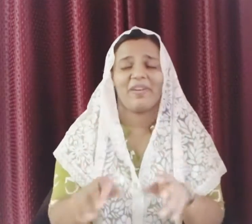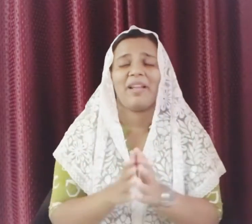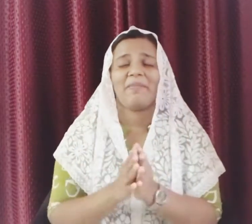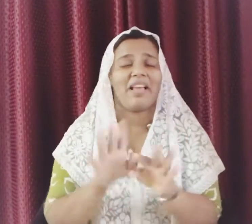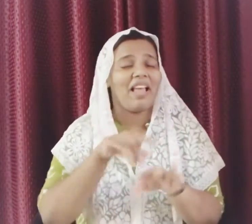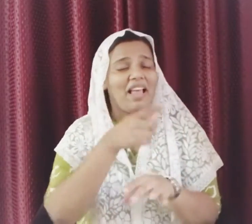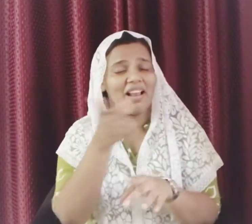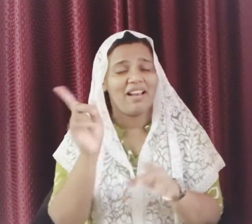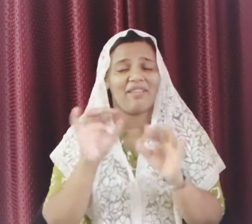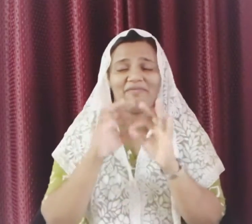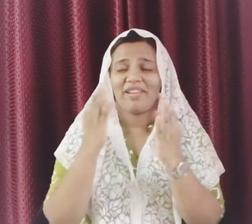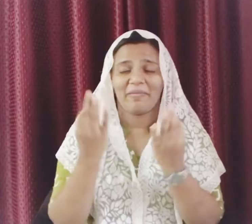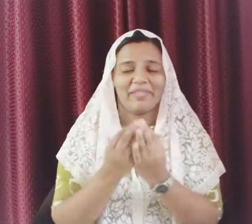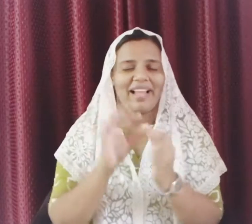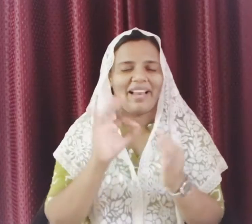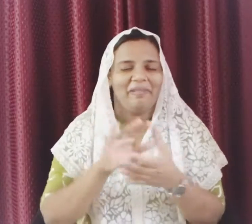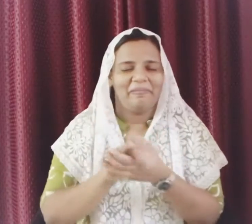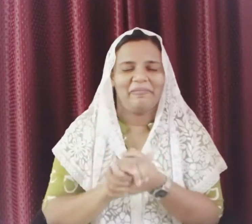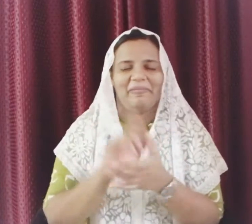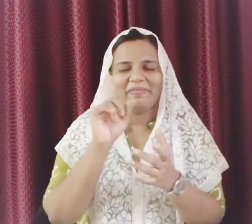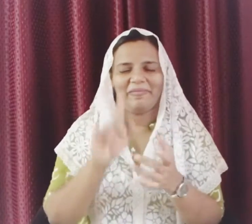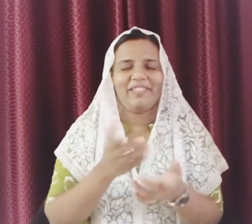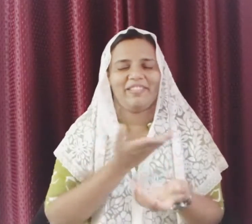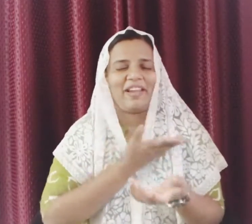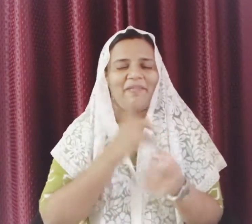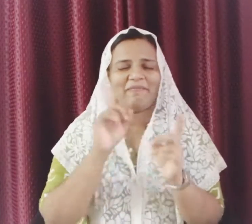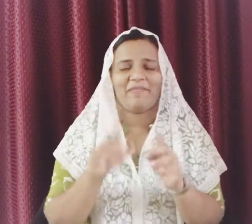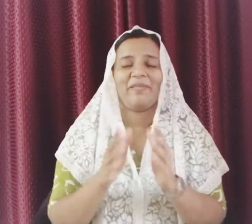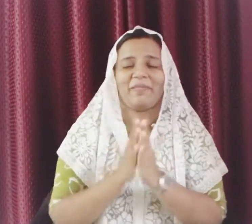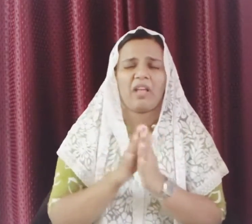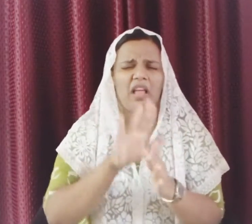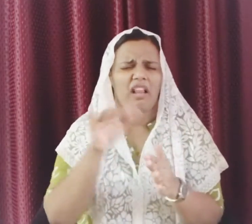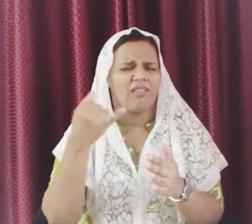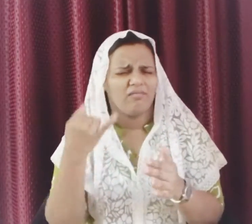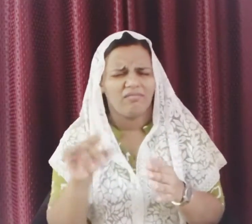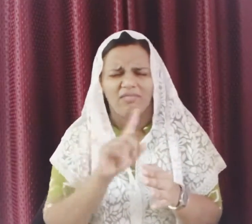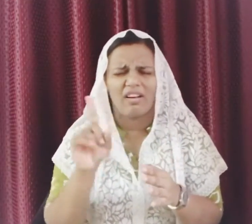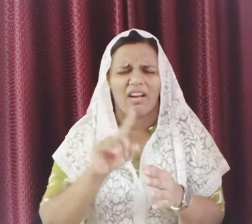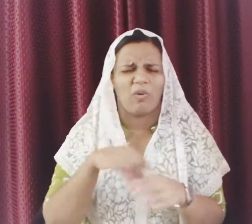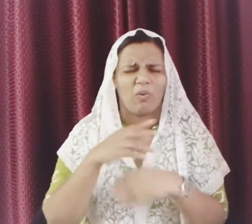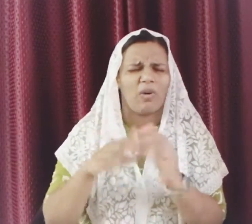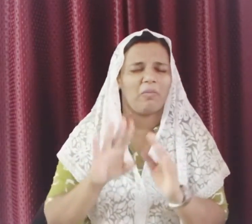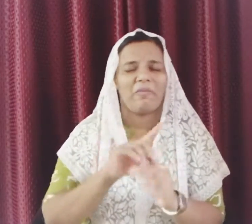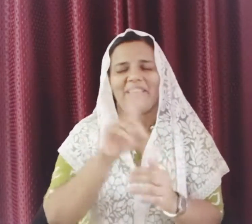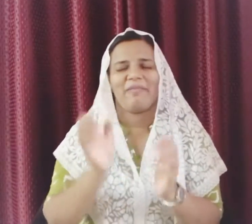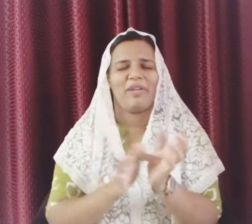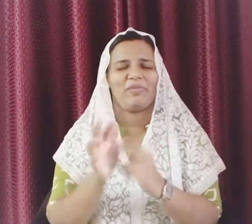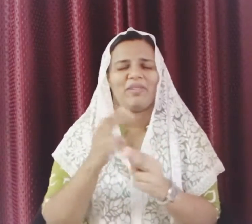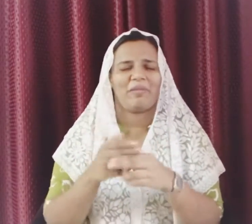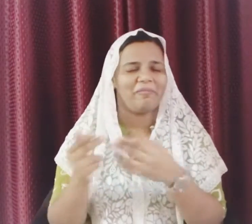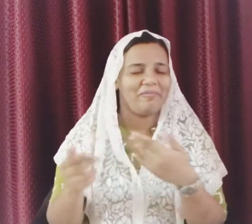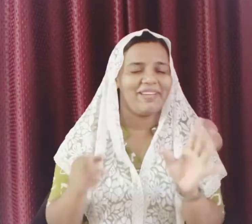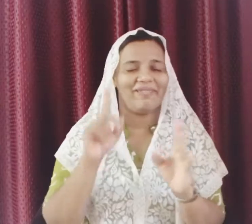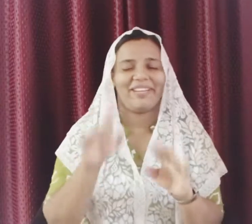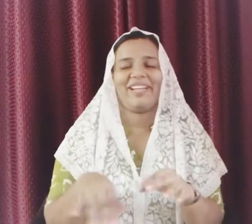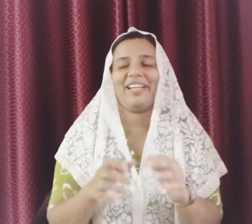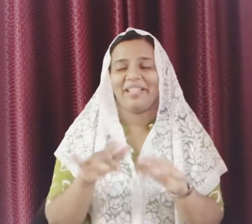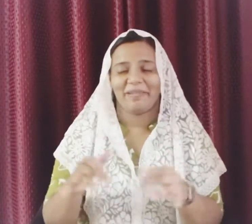നാമത്തിൽ കുടുംബങ്ങൾക്കകത്ത് ഐക്യത ഉണ്ടാകട്ടെ. എല്ലാ തകർച്ചകളും യേശു ക്രിസ്തുവിൻ്റെ നാമത്തിൽ മാറിപ്പോകട്ടെ. കഥാവേ ഇന്ന് പകൽക്കാലം